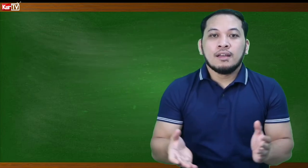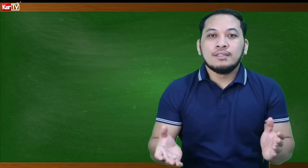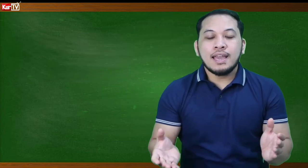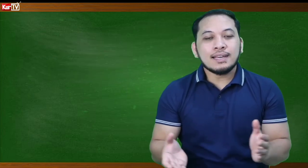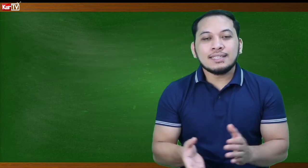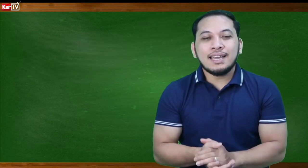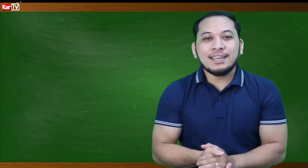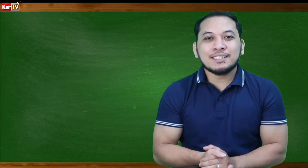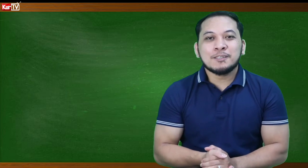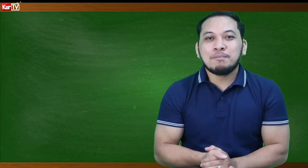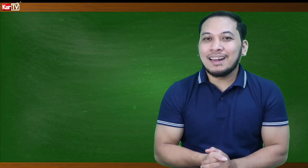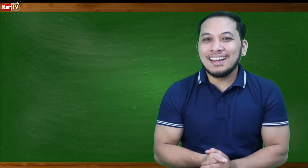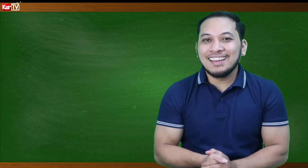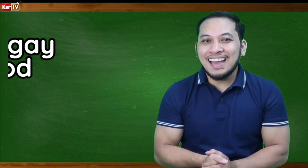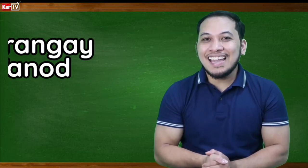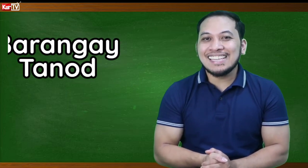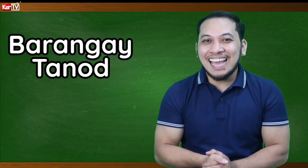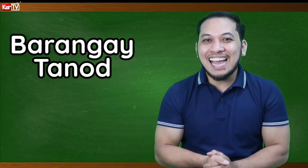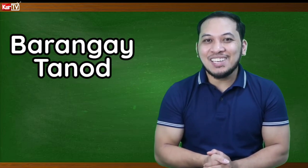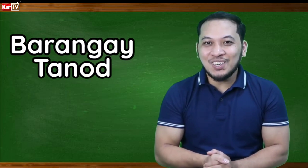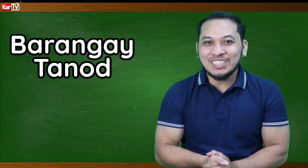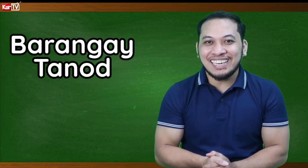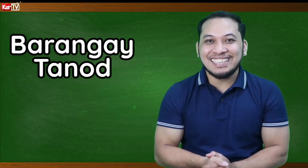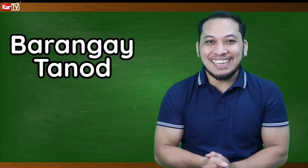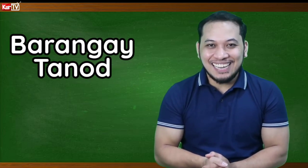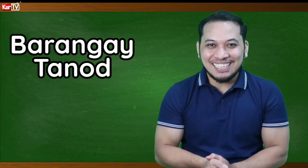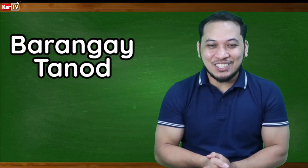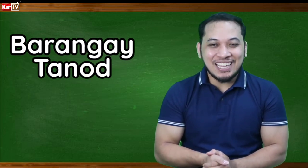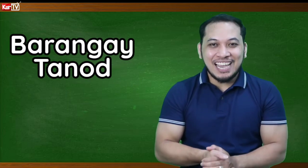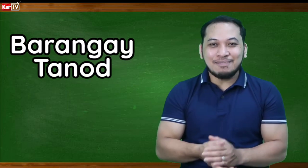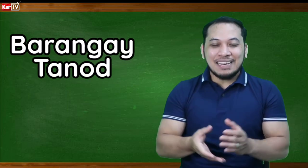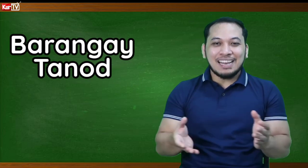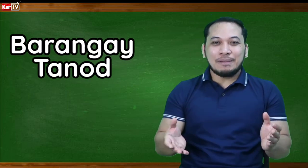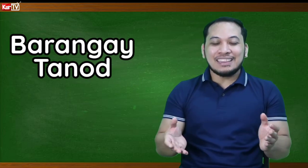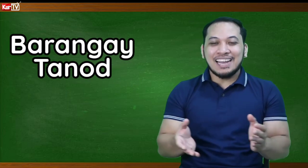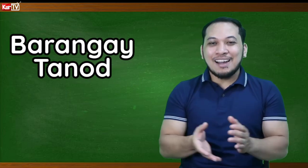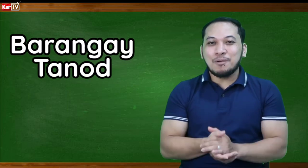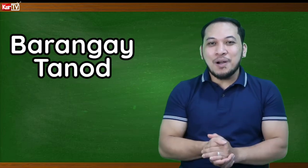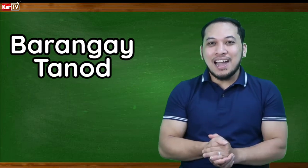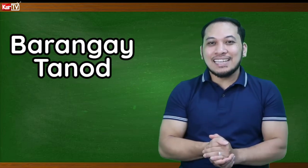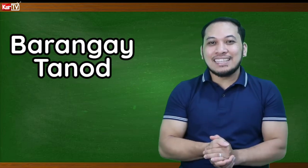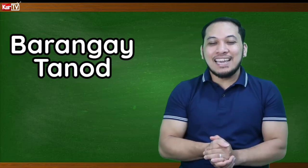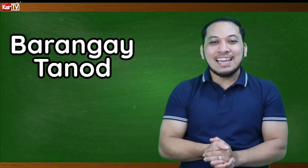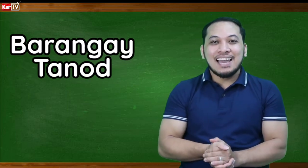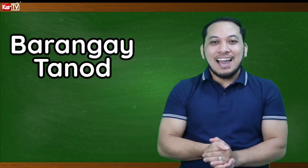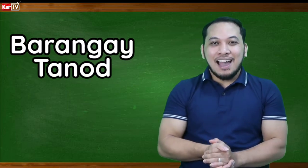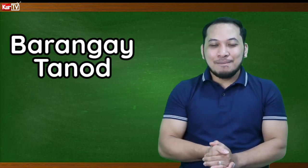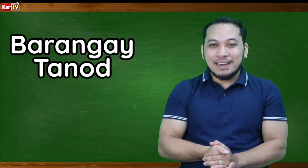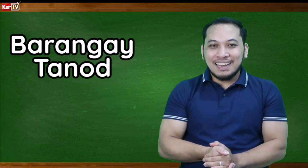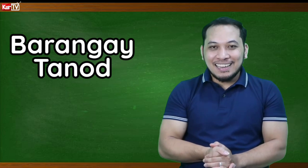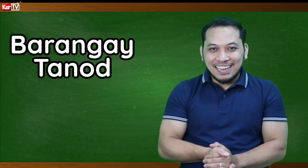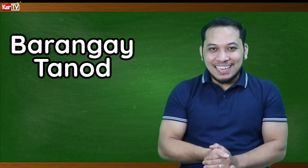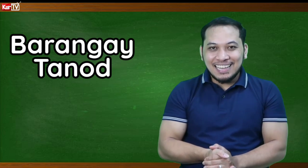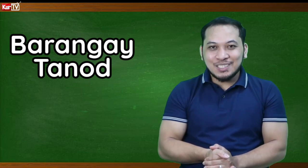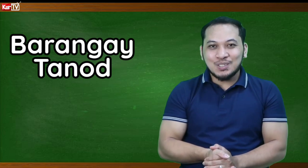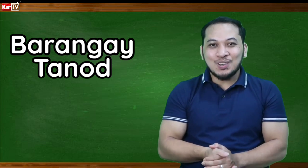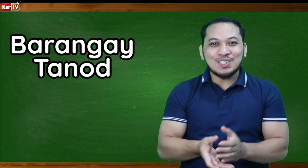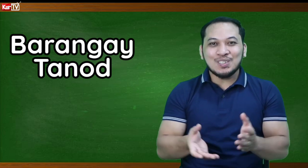Next is, Barangay Tanod. Ayan. So, dahil malalapit na nga po ang ating Barangay election. So,